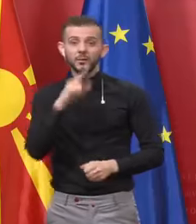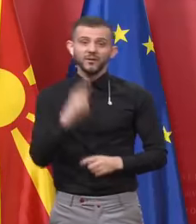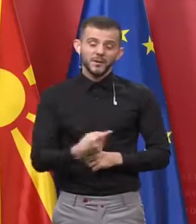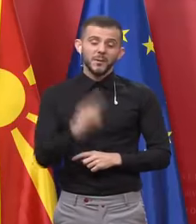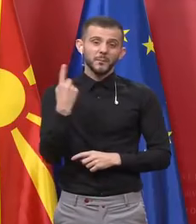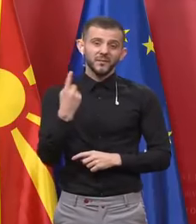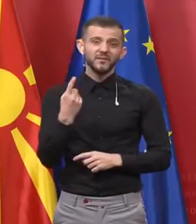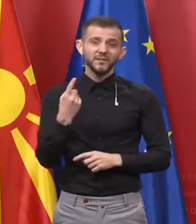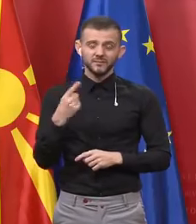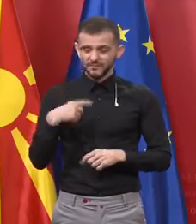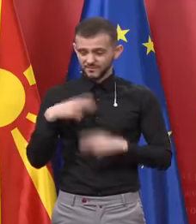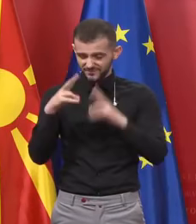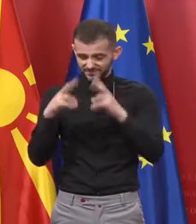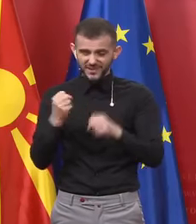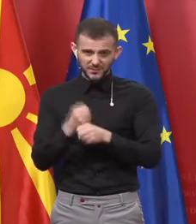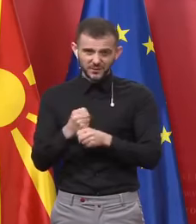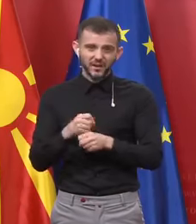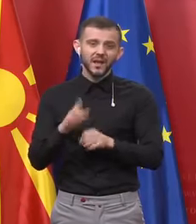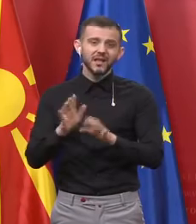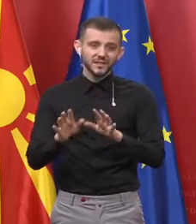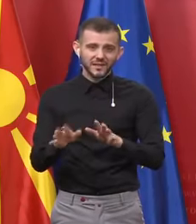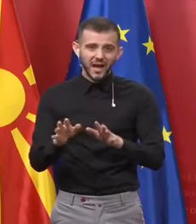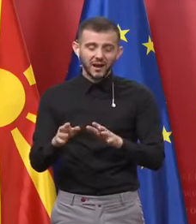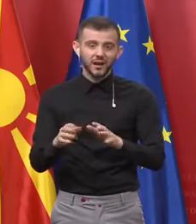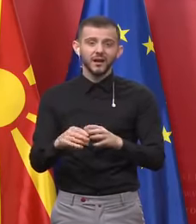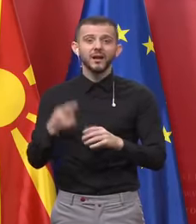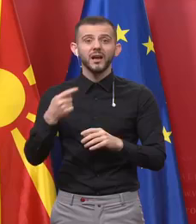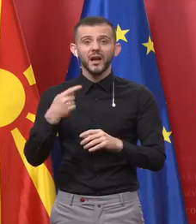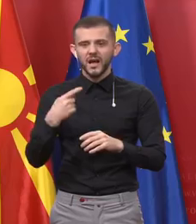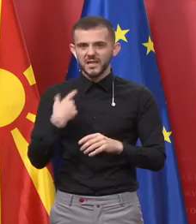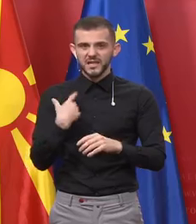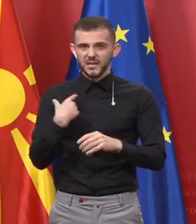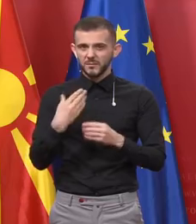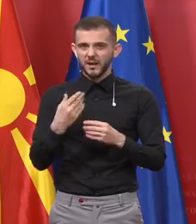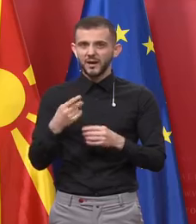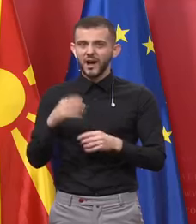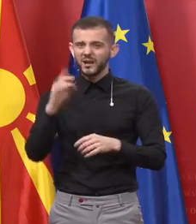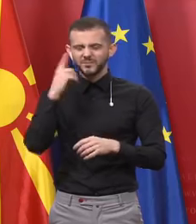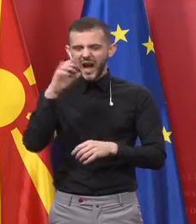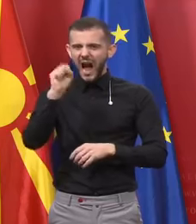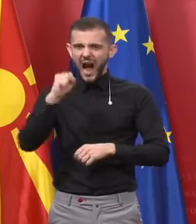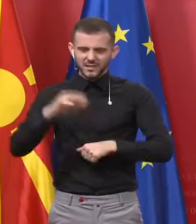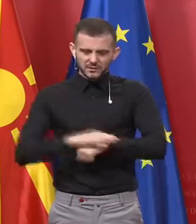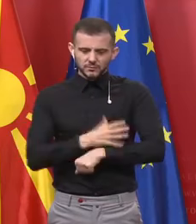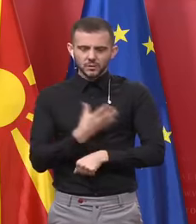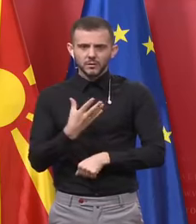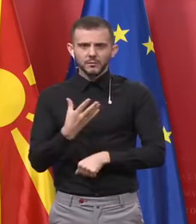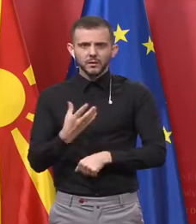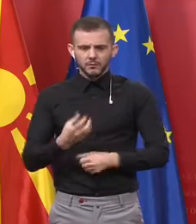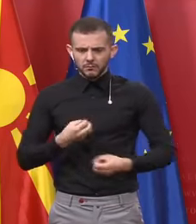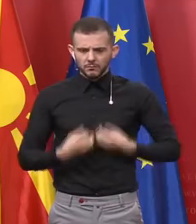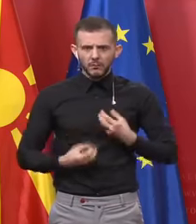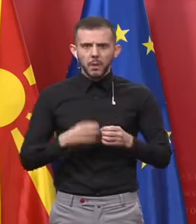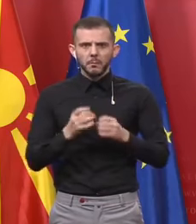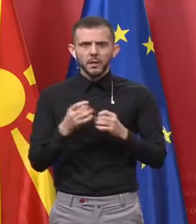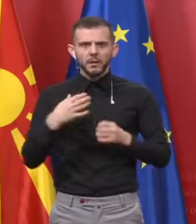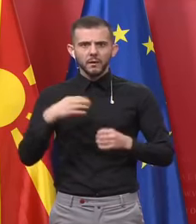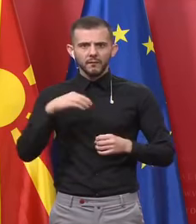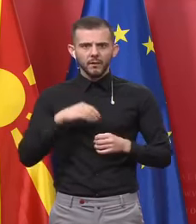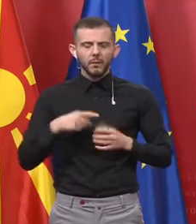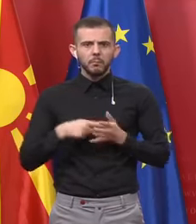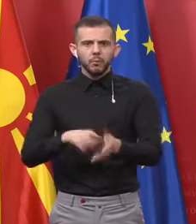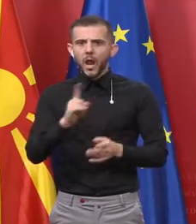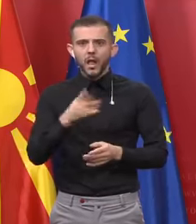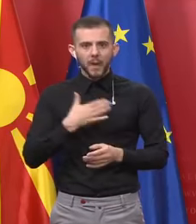се така анализирани, иако имајќи ги во предвид асимптоматските носители на вирусот или луѓето кои што не